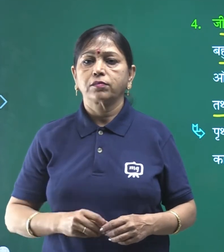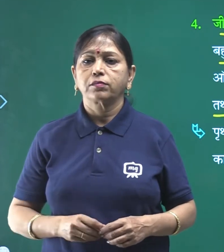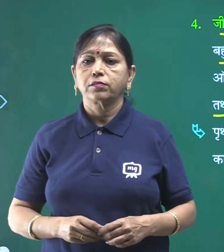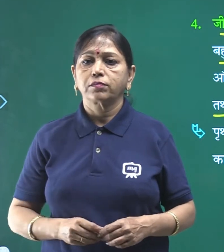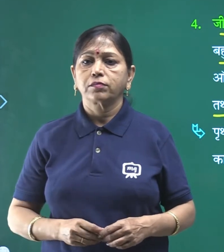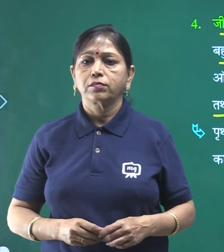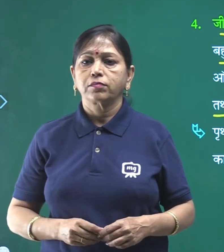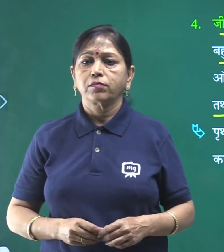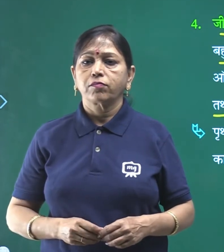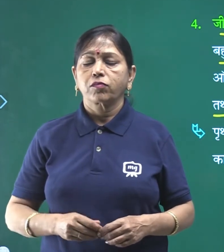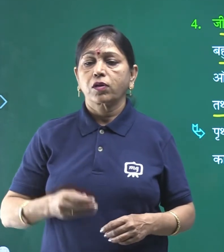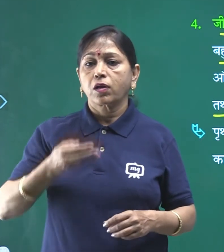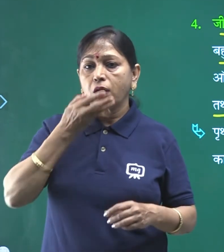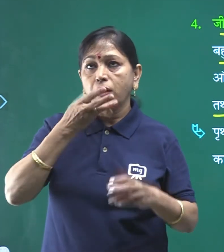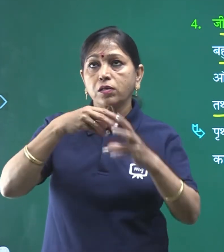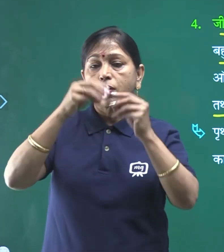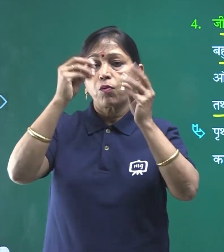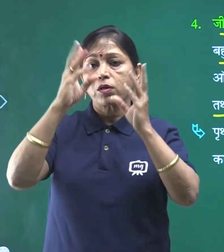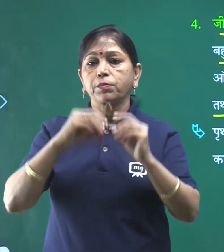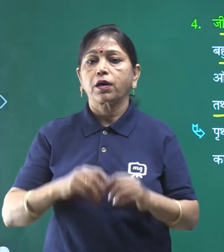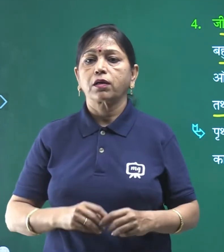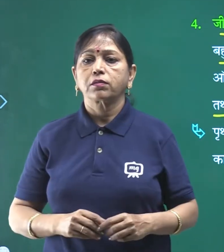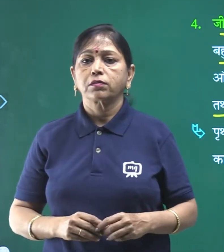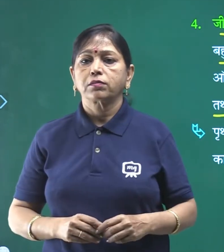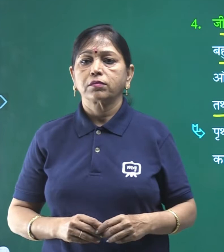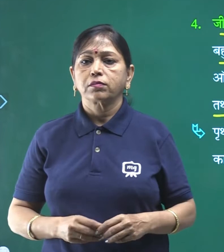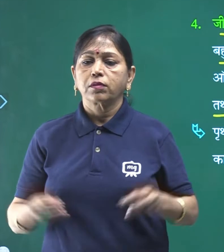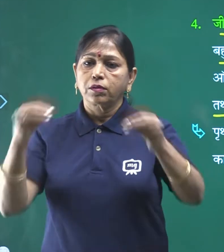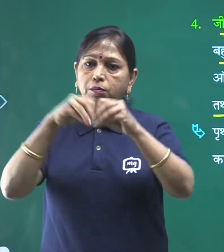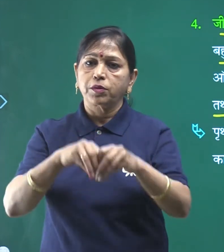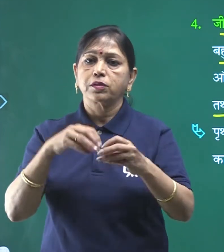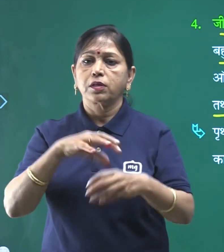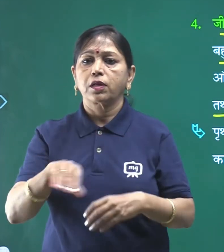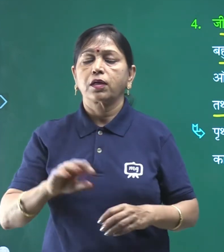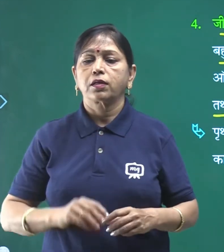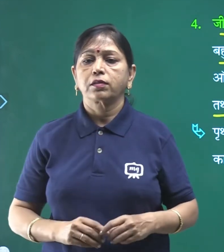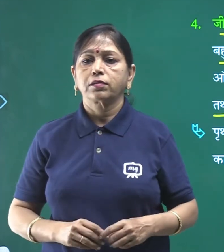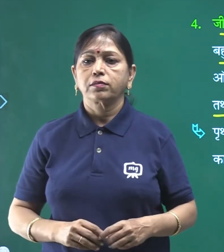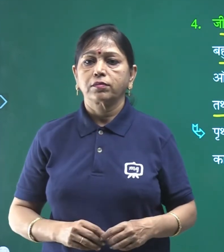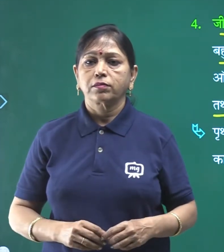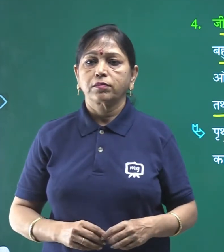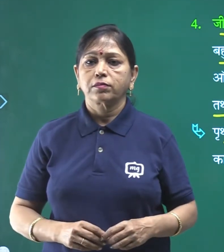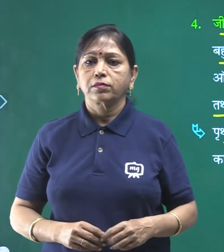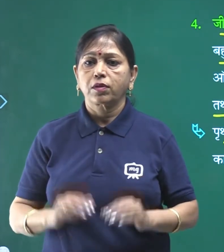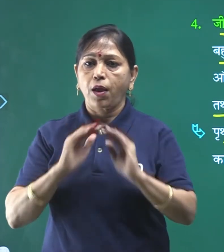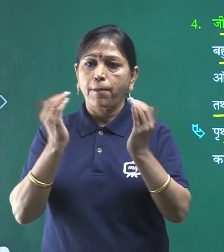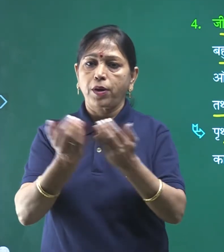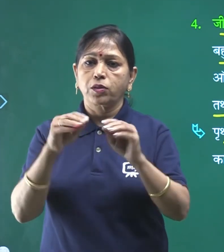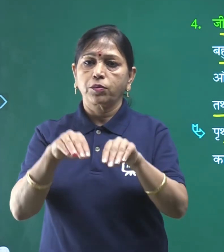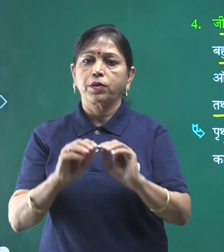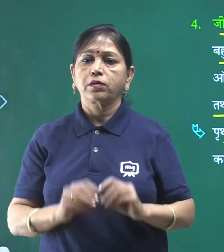तथा जलवायु का मिश्रण है कि पृथ्वी